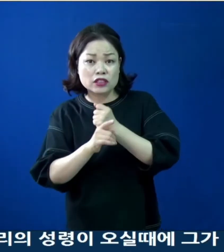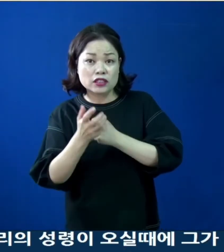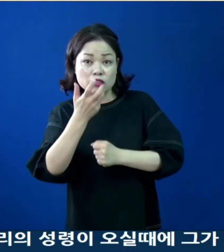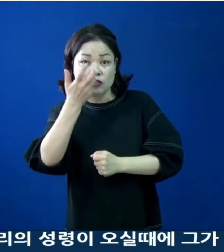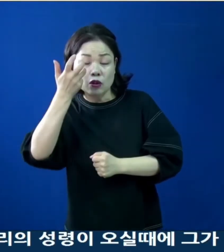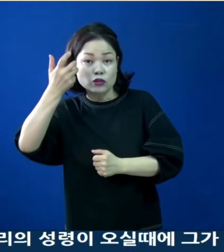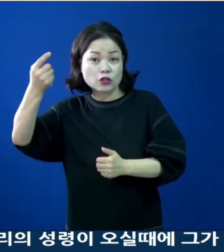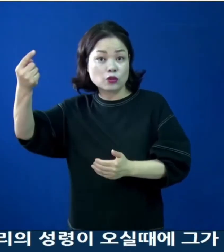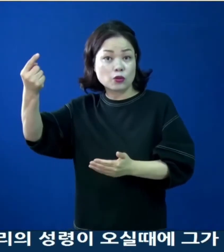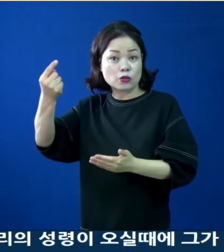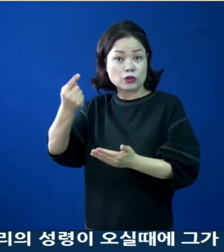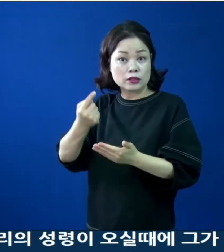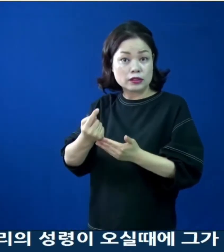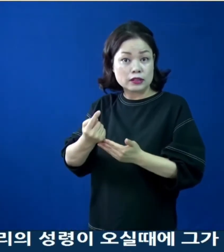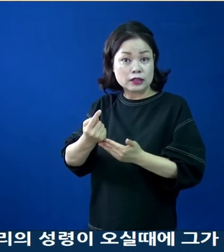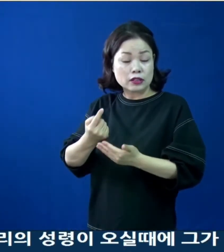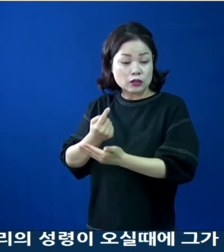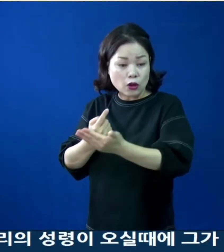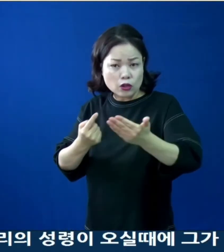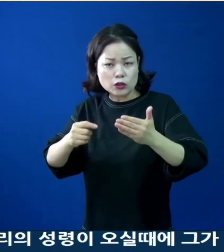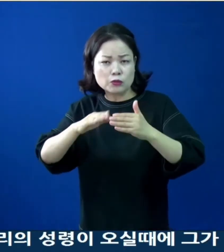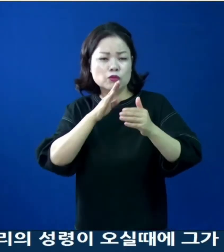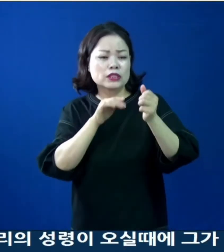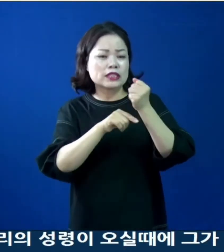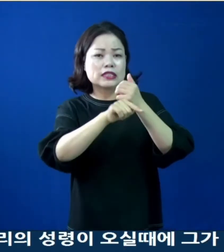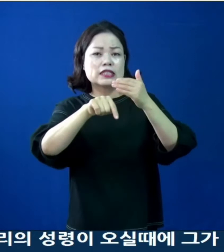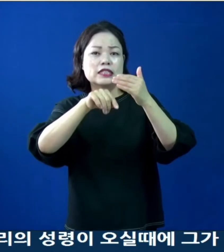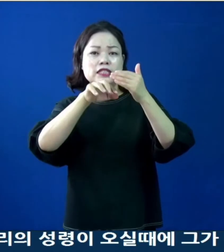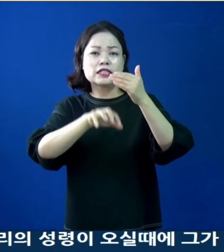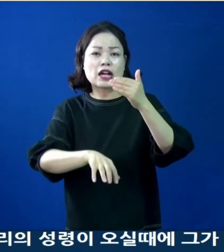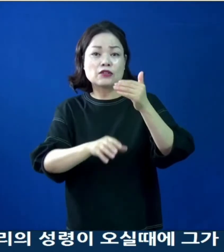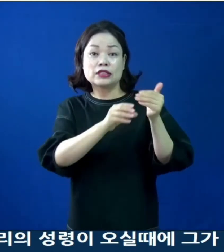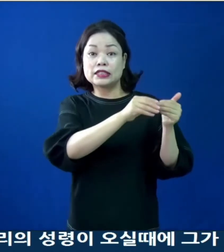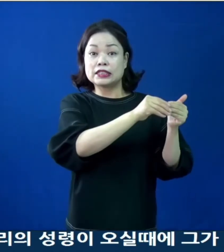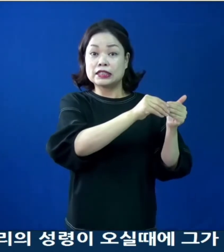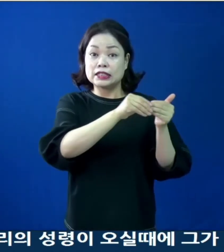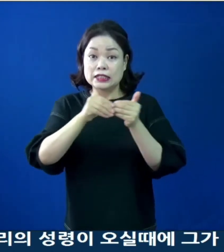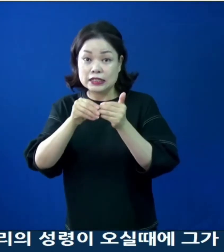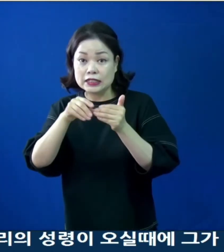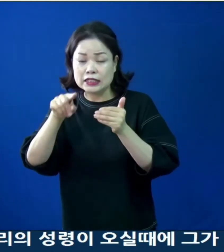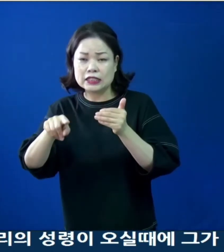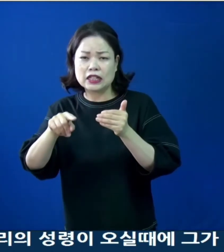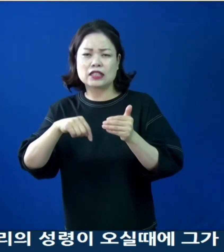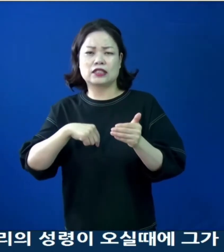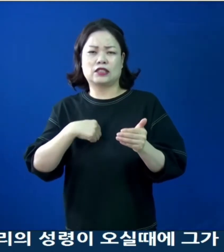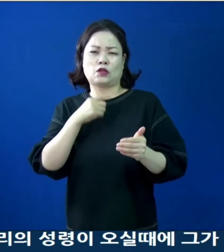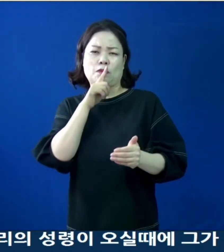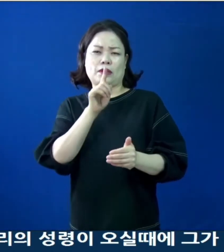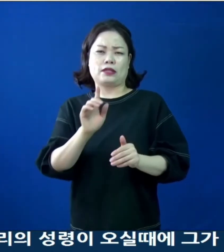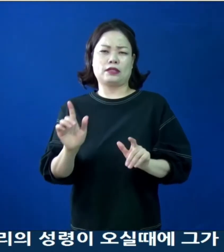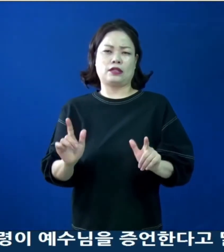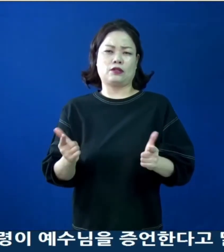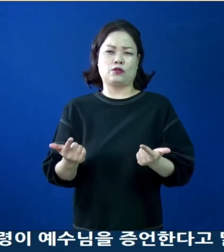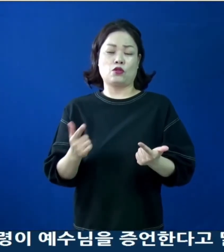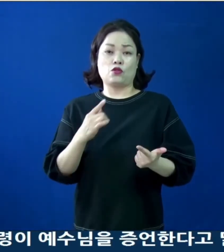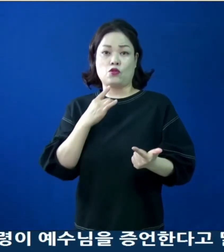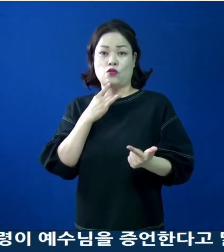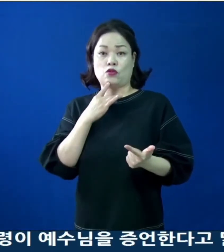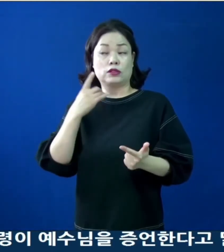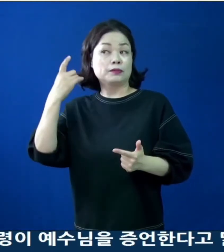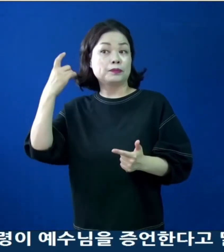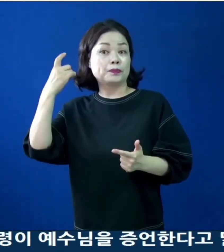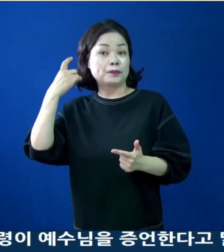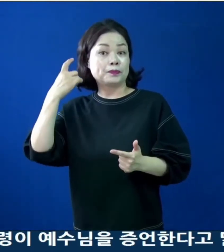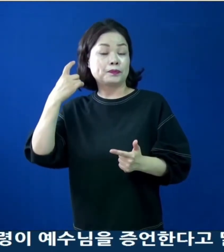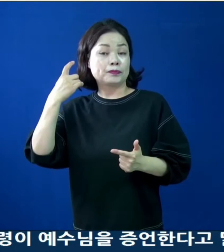성령이 오시면 그가 너희를 모든 진리 가운데로 인도하시리니 그가 스스로 말하지 않고 오직 들은